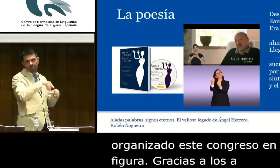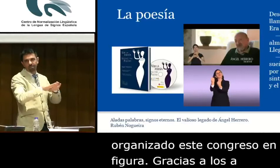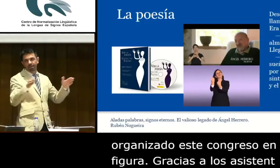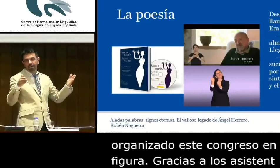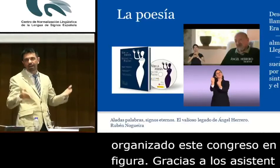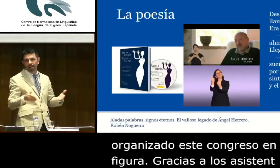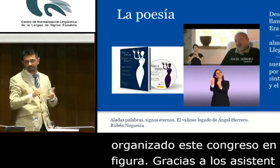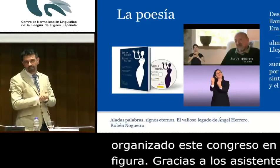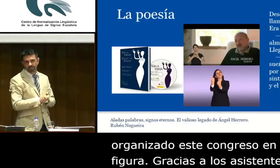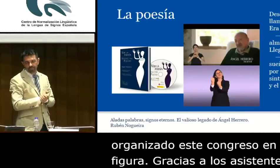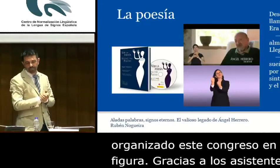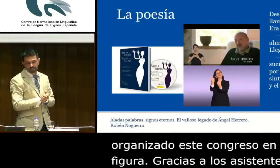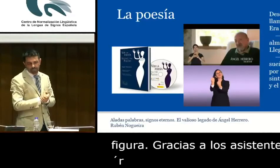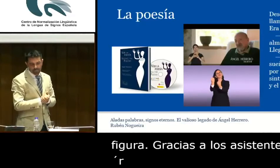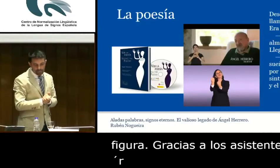mesa.